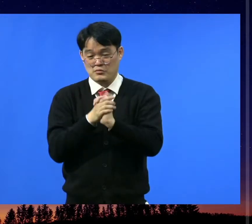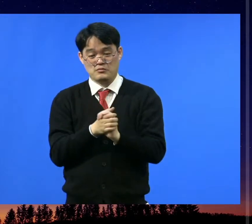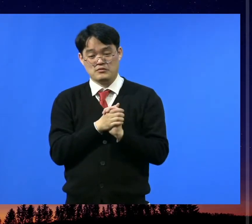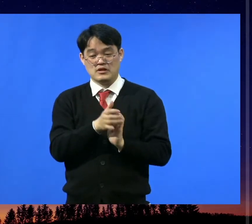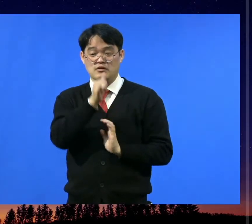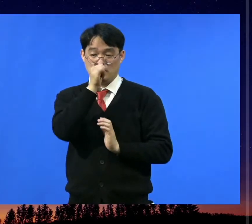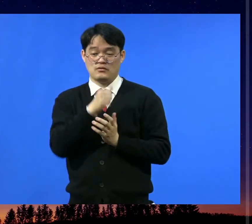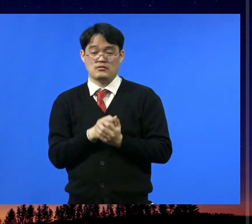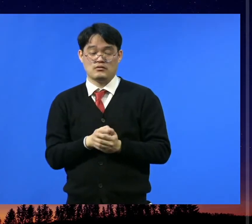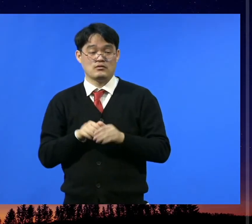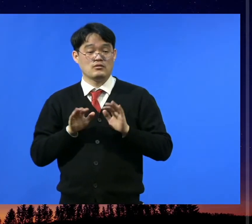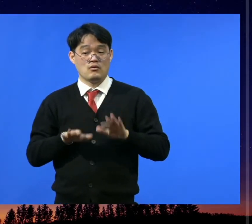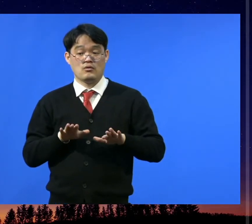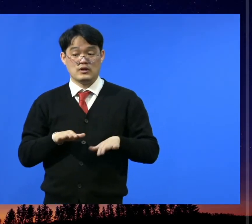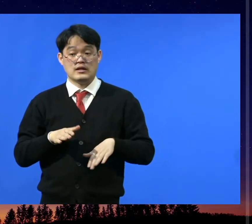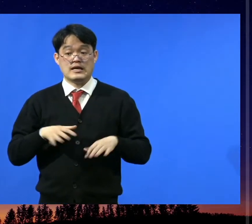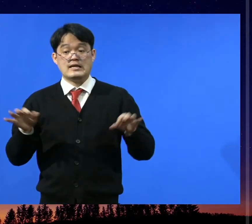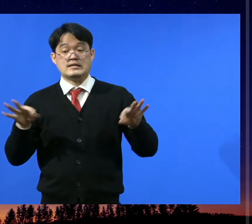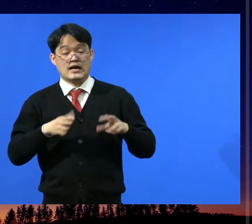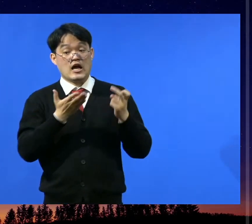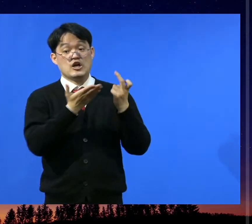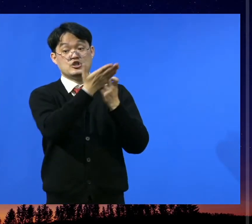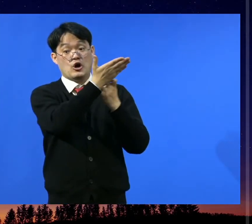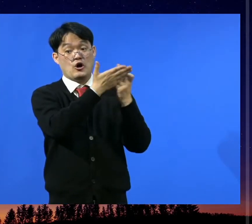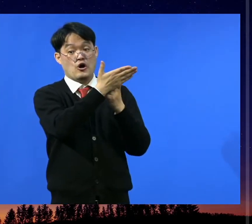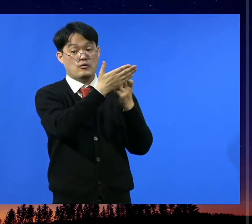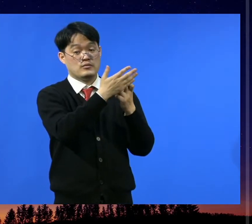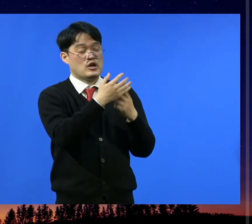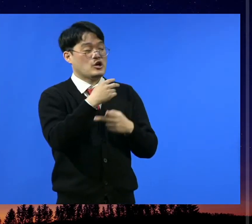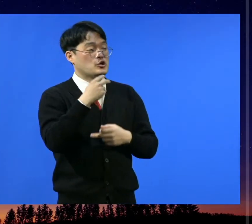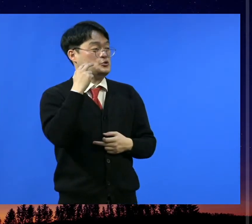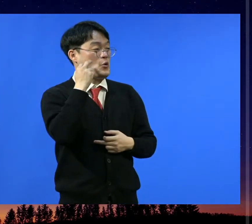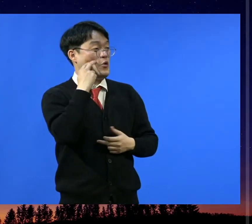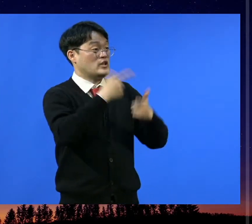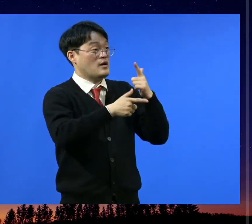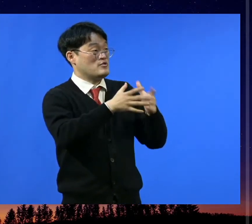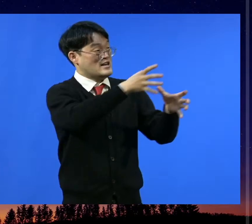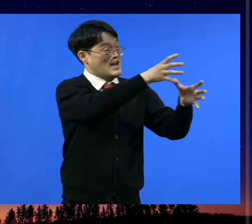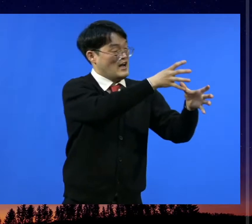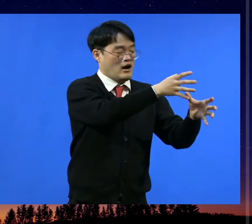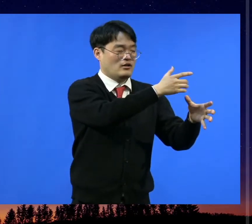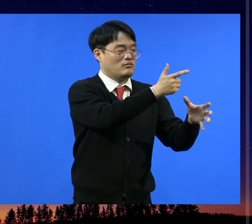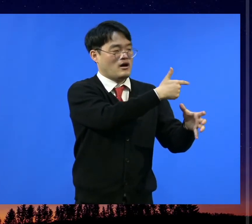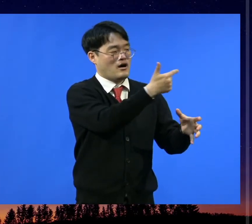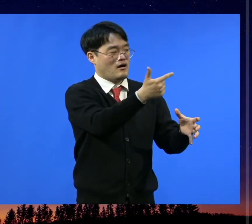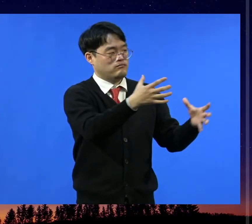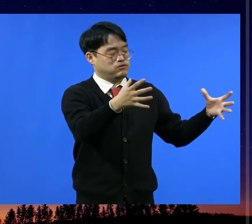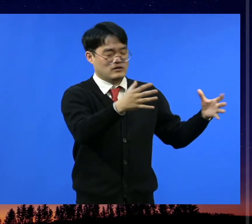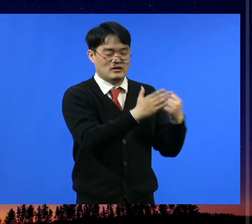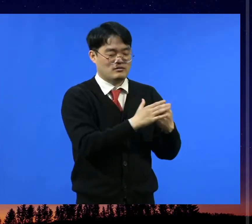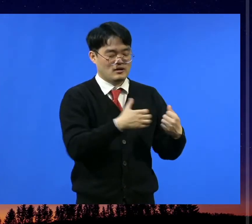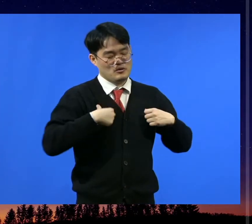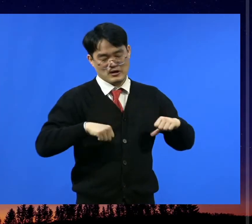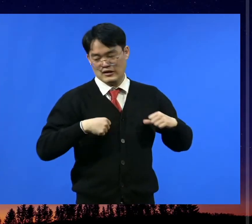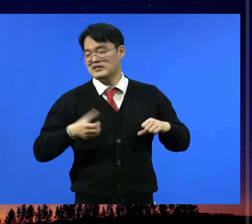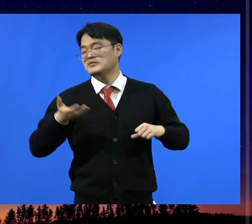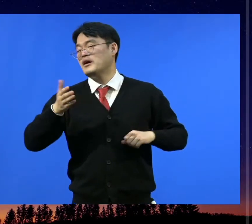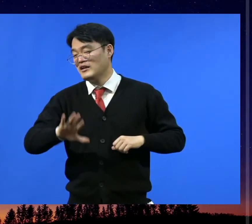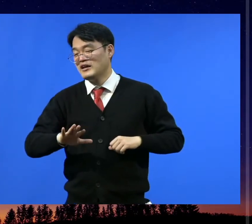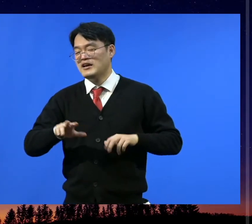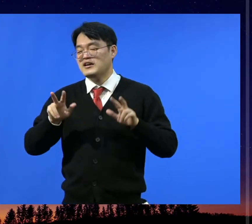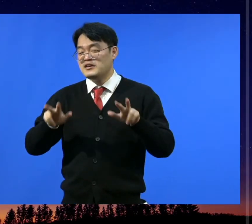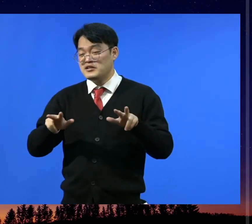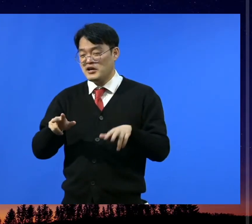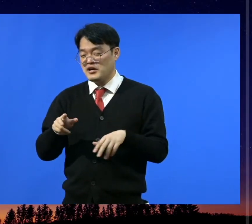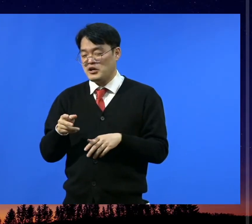오늘 동백섬에 내가 살짝 갔는데 소나무가 되게 커가지고 못 뽑겠다 이걸 막 해가지고, 소나무 뽑을 때는 이제 만만한 거,